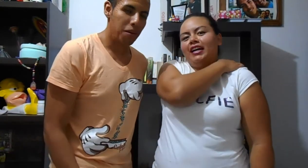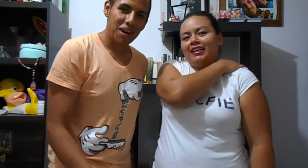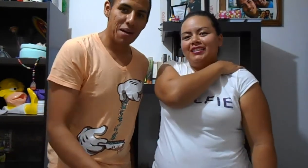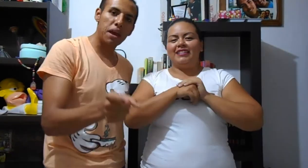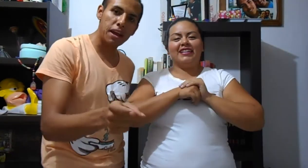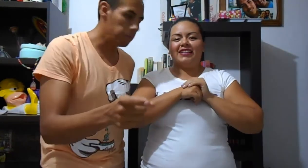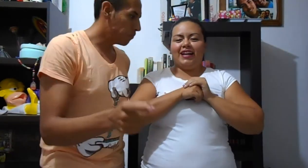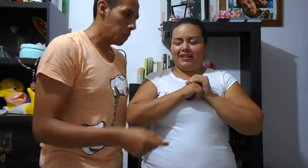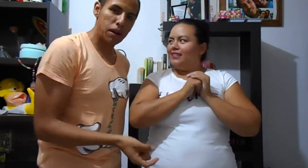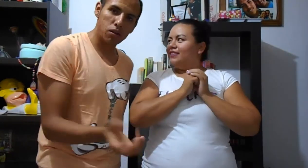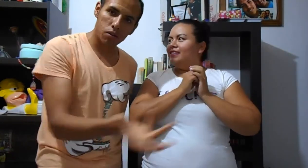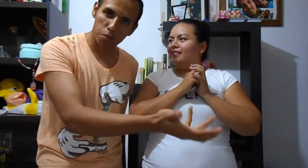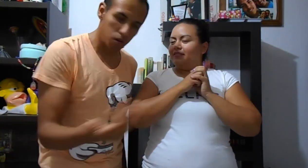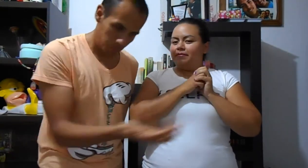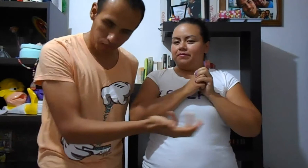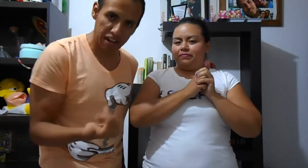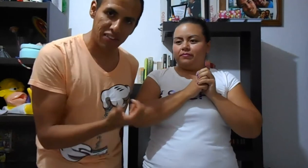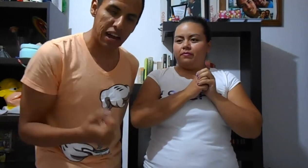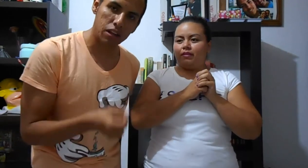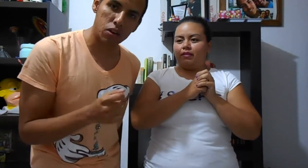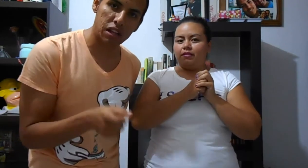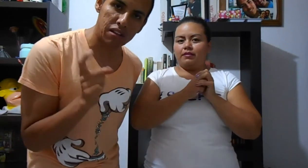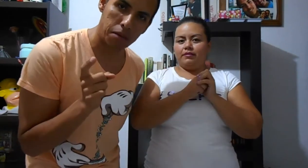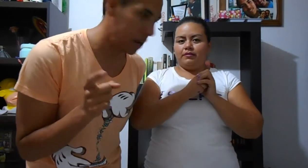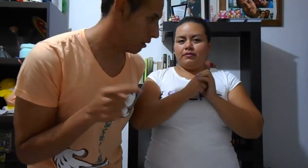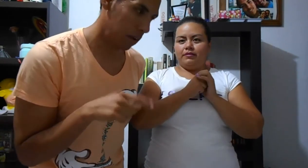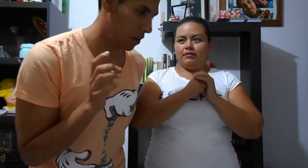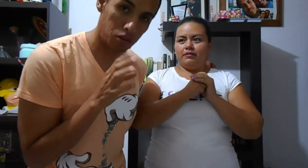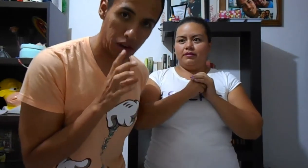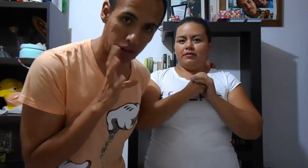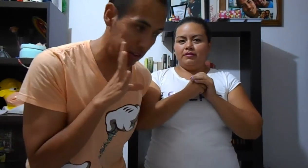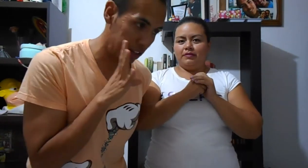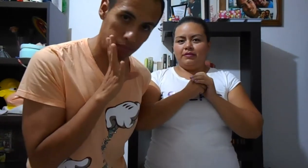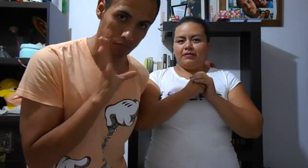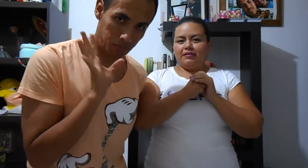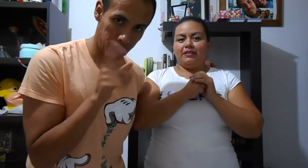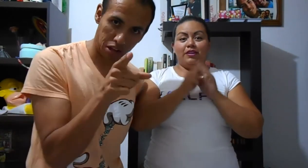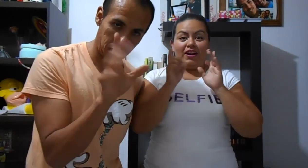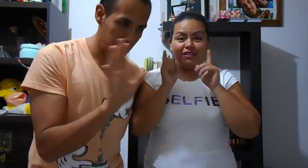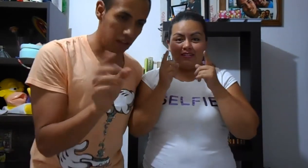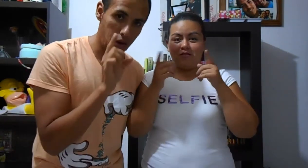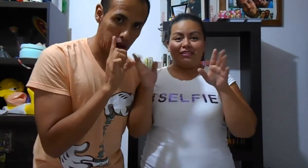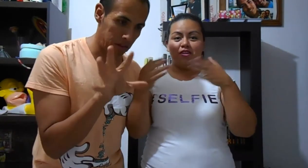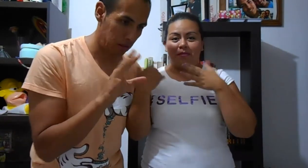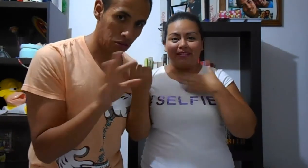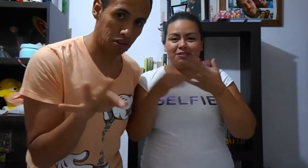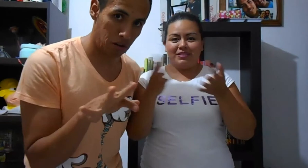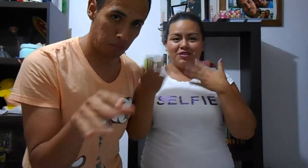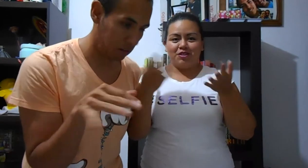tragar aquí También, cerquita. bueno, como final, quiero retar a Sara May. A ver a con quién lo haces, Sarita. Y lo grabas. Y lo Aunque sea, no grabas, lo mandan aunque sea, nomás no a lo mando